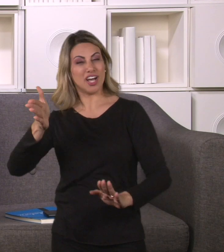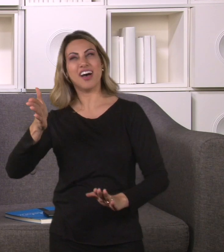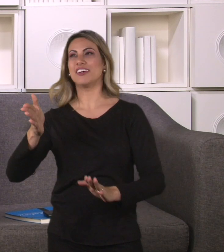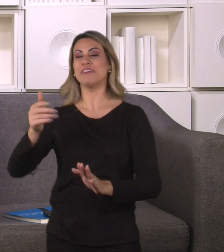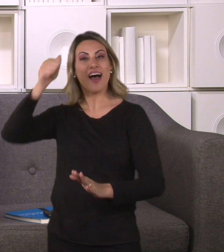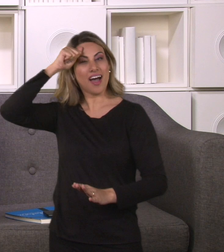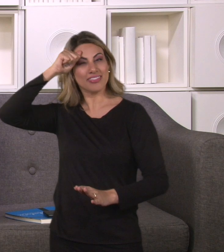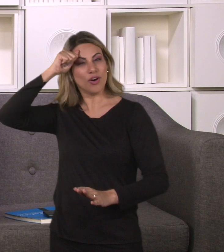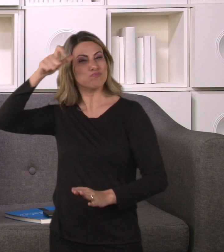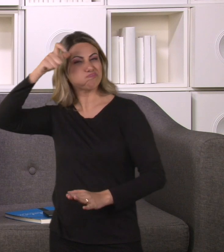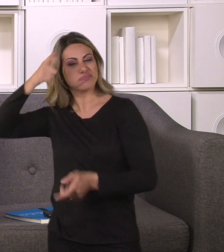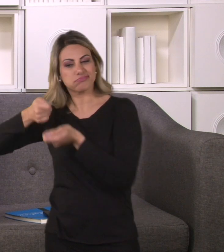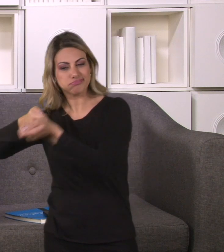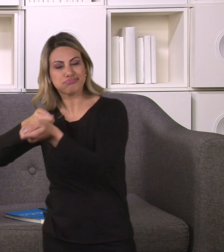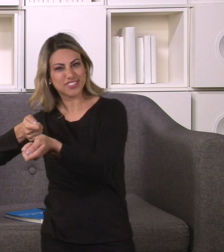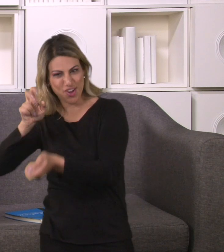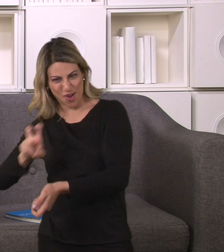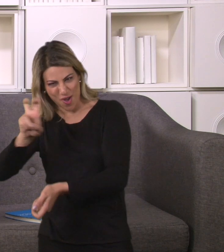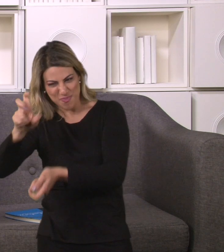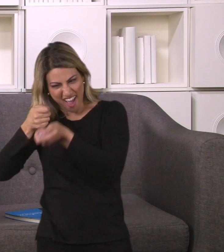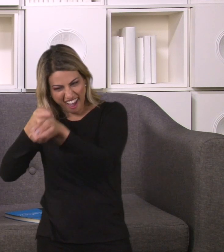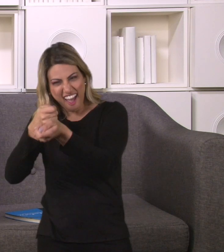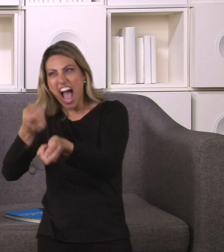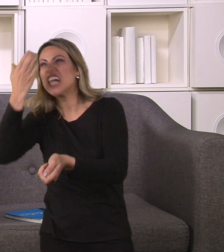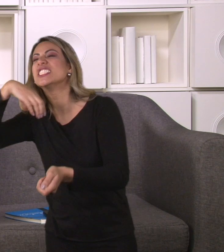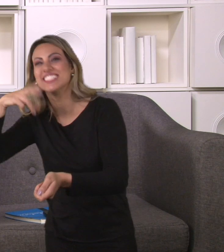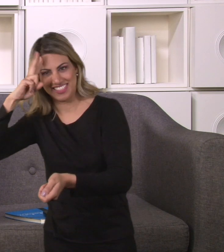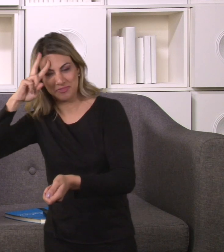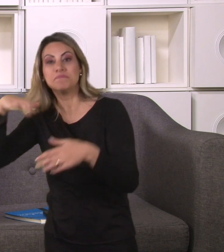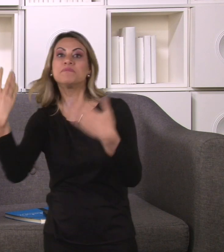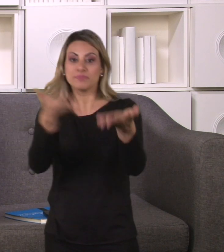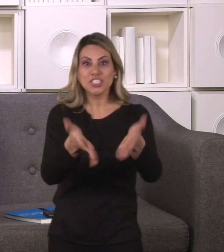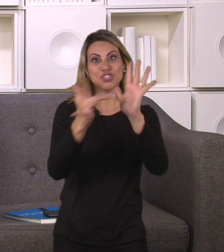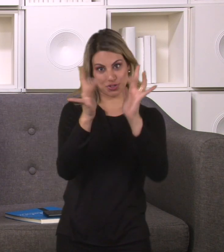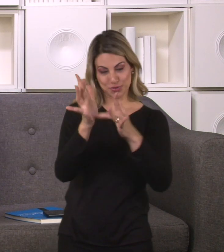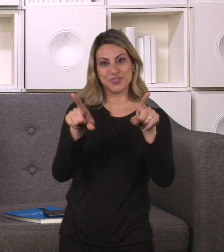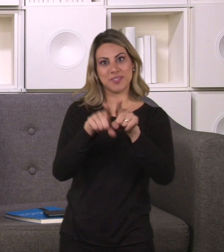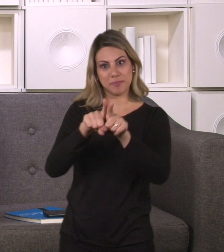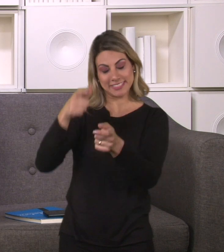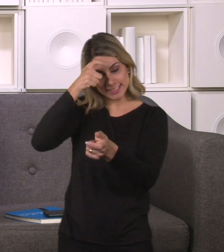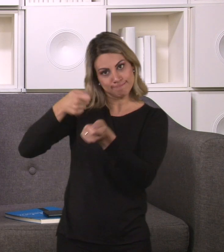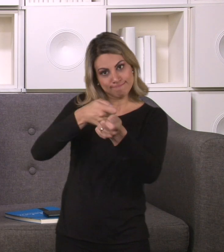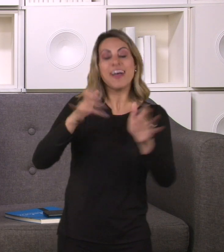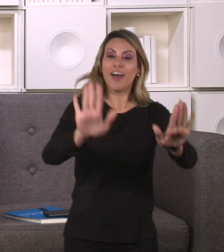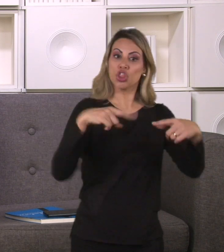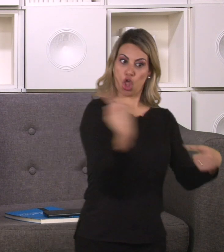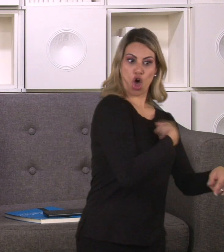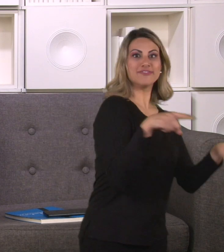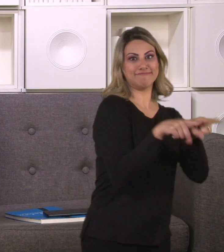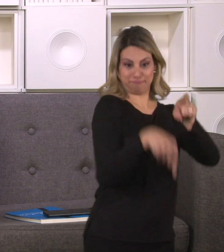capítulo 3, diz que quando Adão é tentado, a mulher viu que a árvore era agradável aos